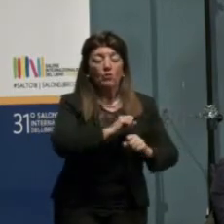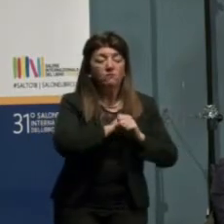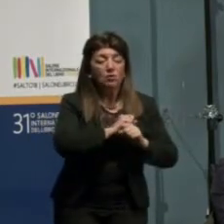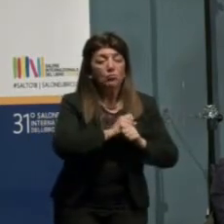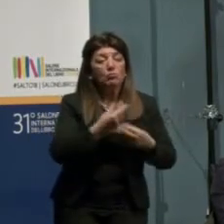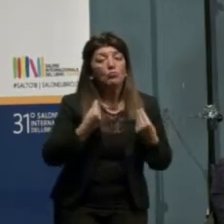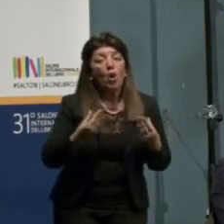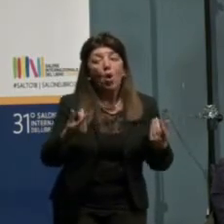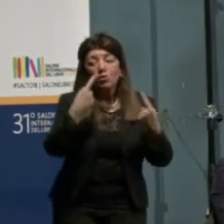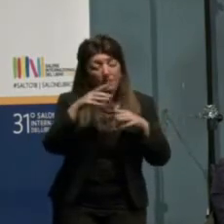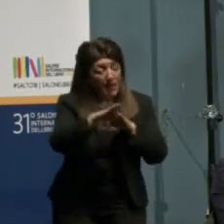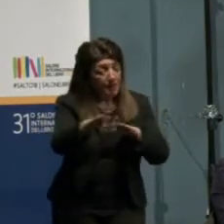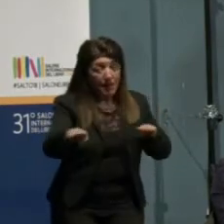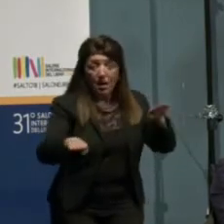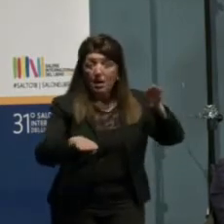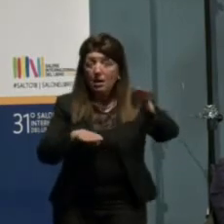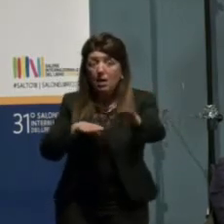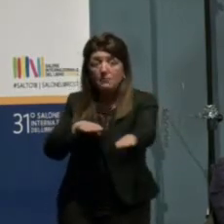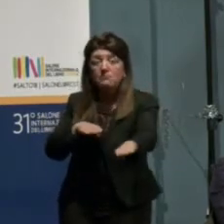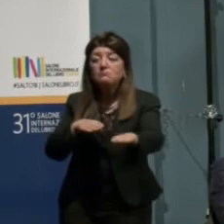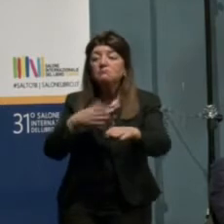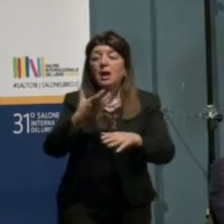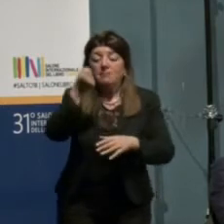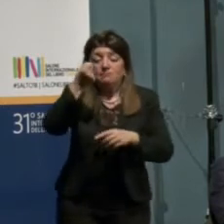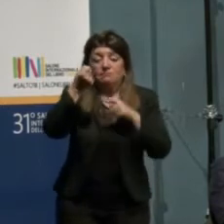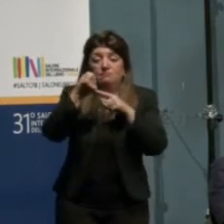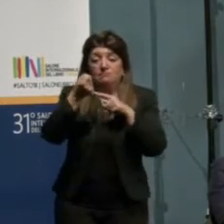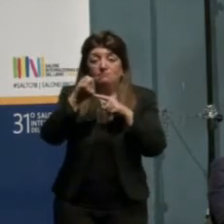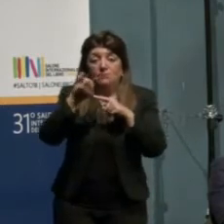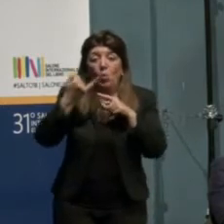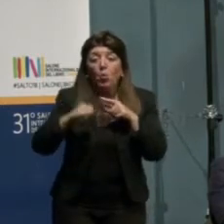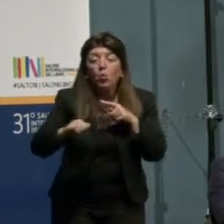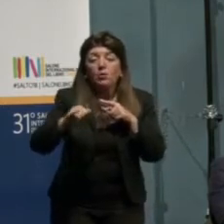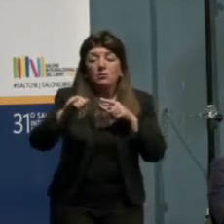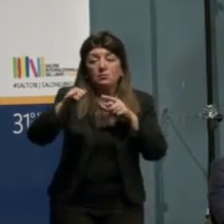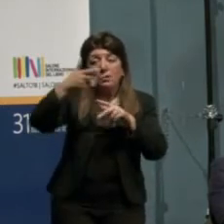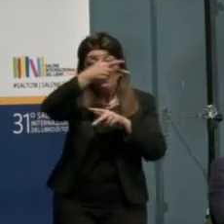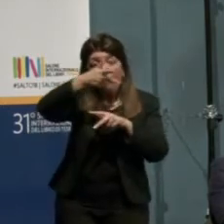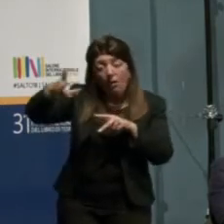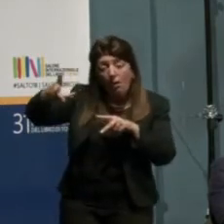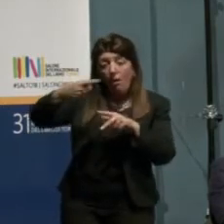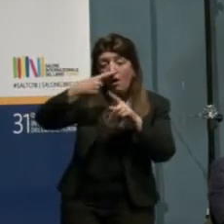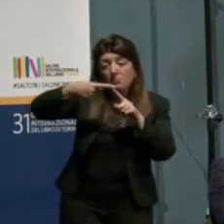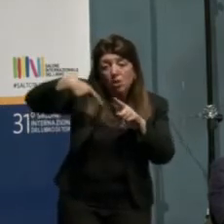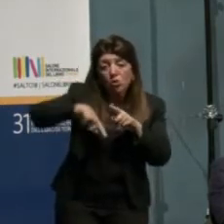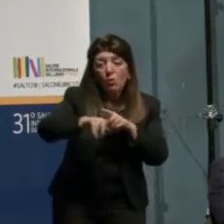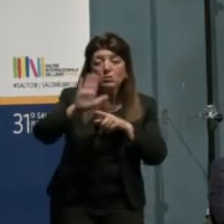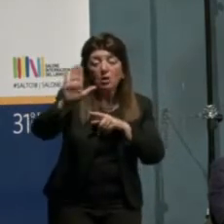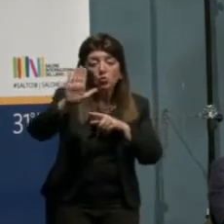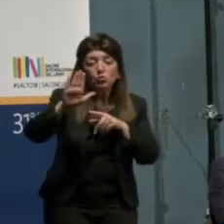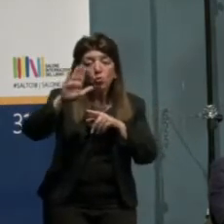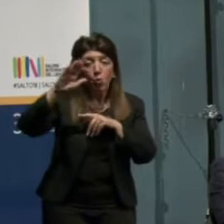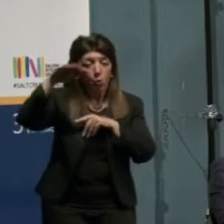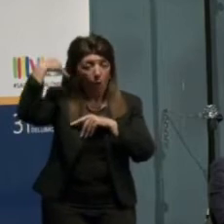passo avanti in particolare di venire in possesso di queste famose ultime immagini quelle della metropolitana del cairo sono le ultime immagini nelle quali